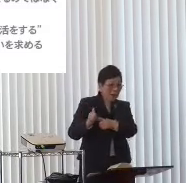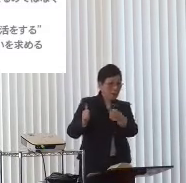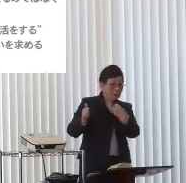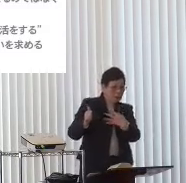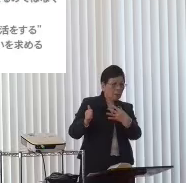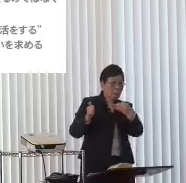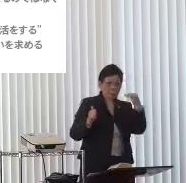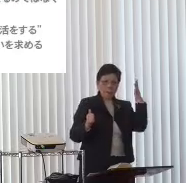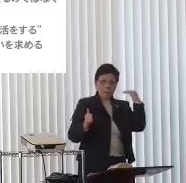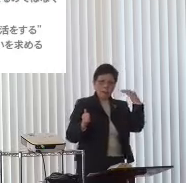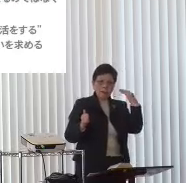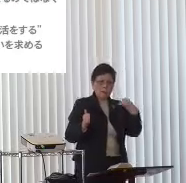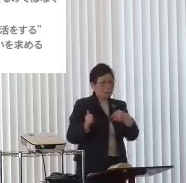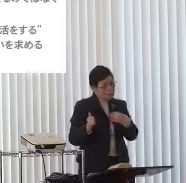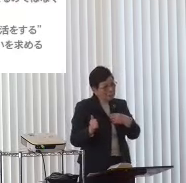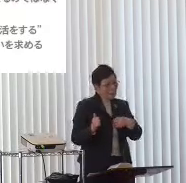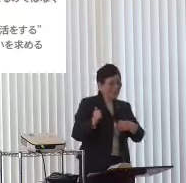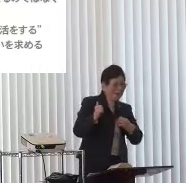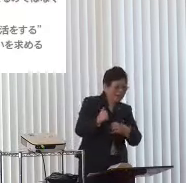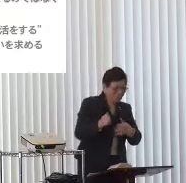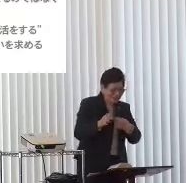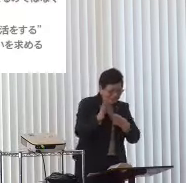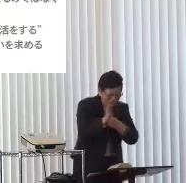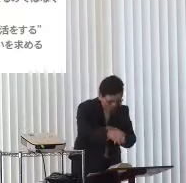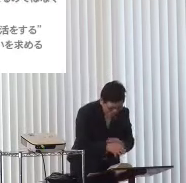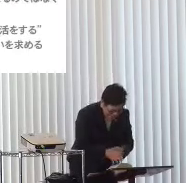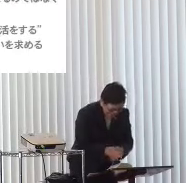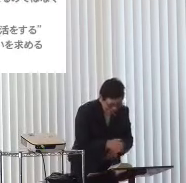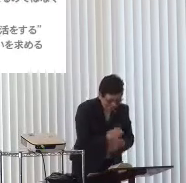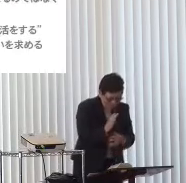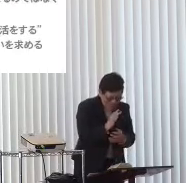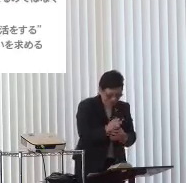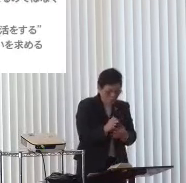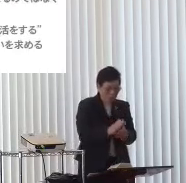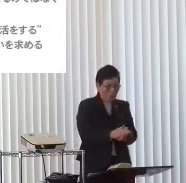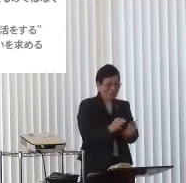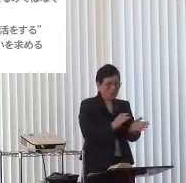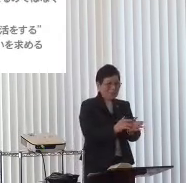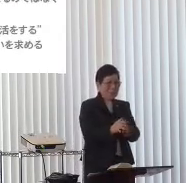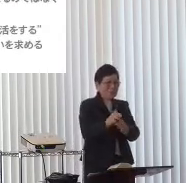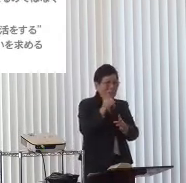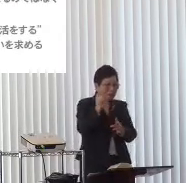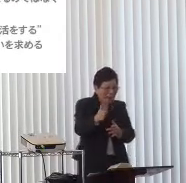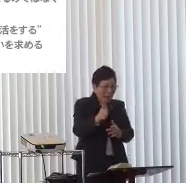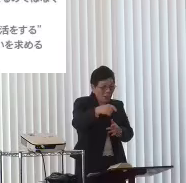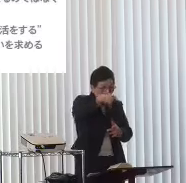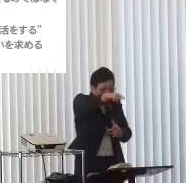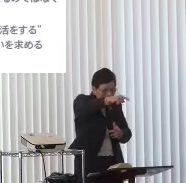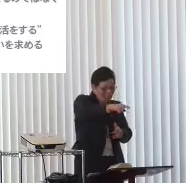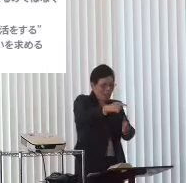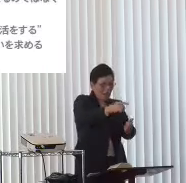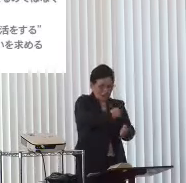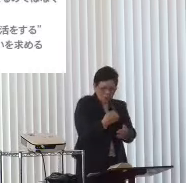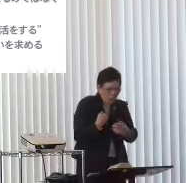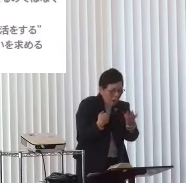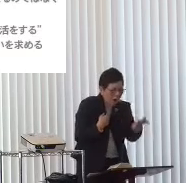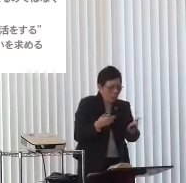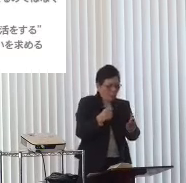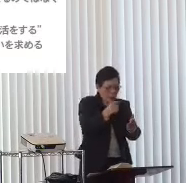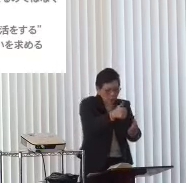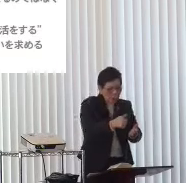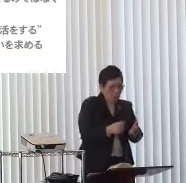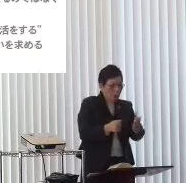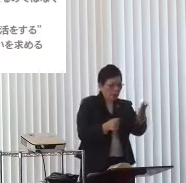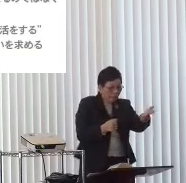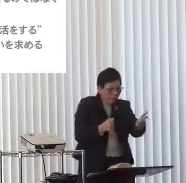せっかくイエス様がアドバイスしてくださっているのに、私たちはそのアドバイスを台無しにして